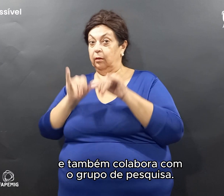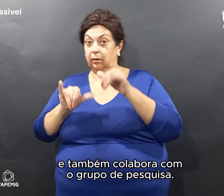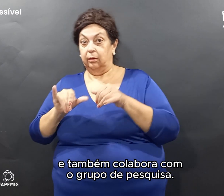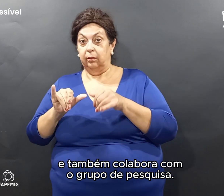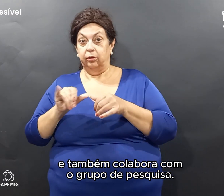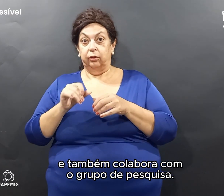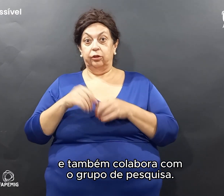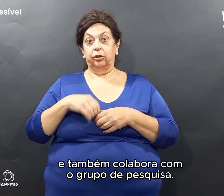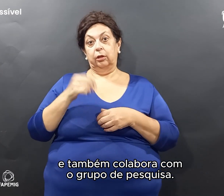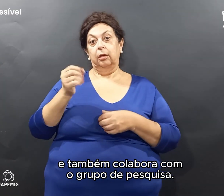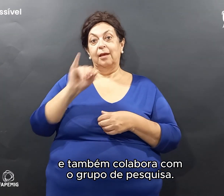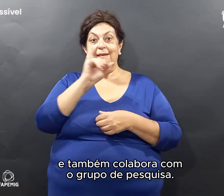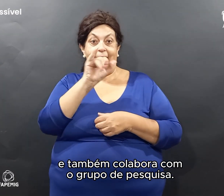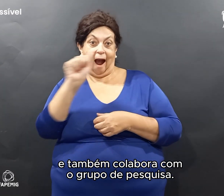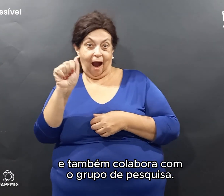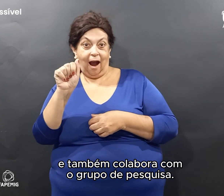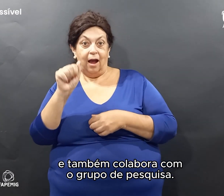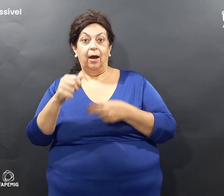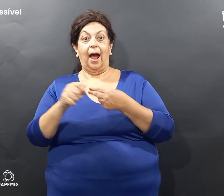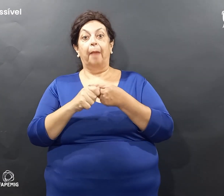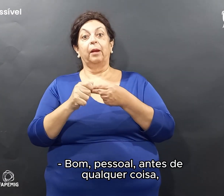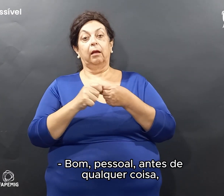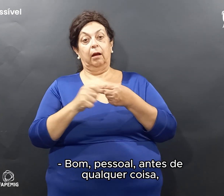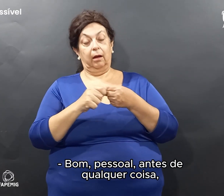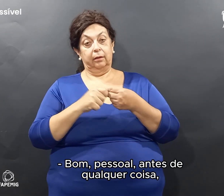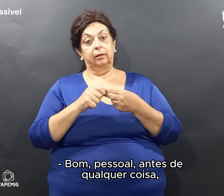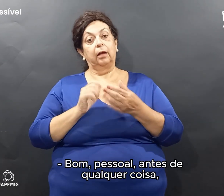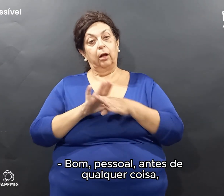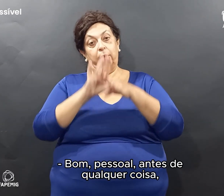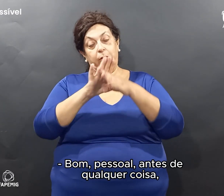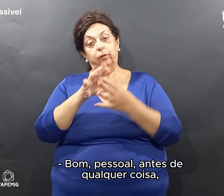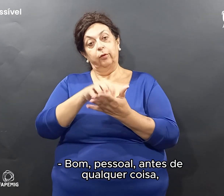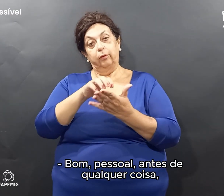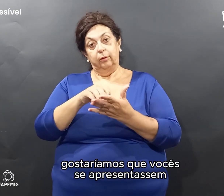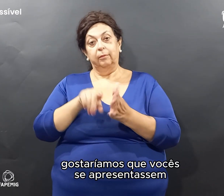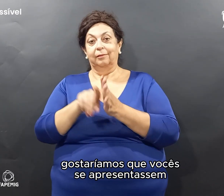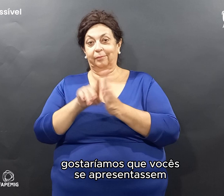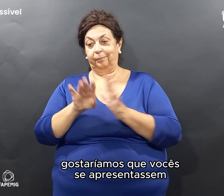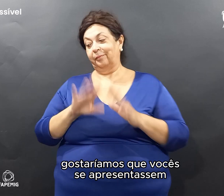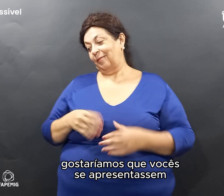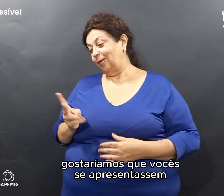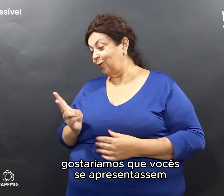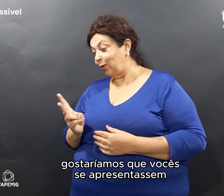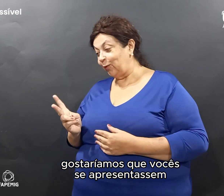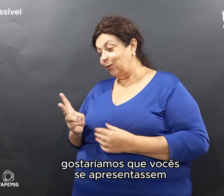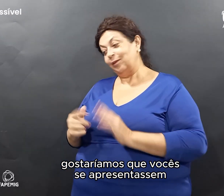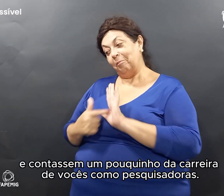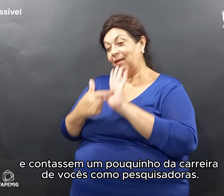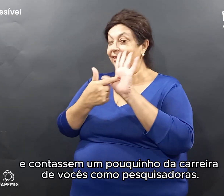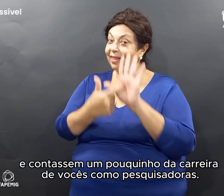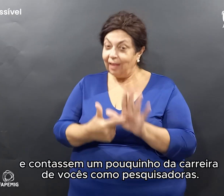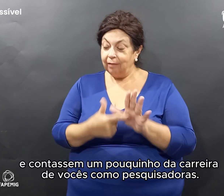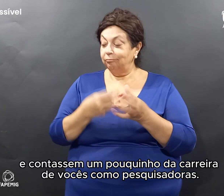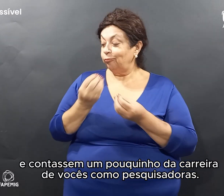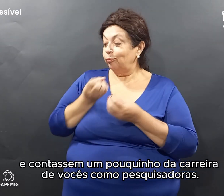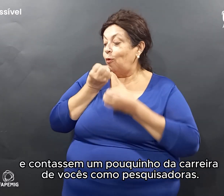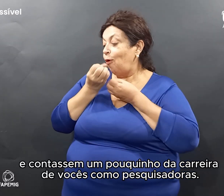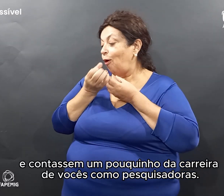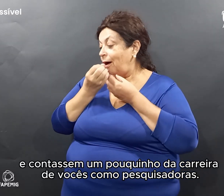também colabora com o grupo de pesquisa. Bom, pessoal, antes de qualquer coisa, gostaríamos que vocês se apresentassem e contassem um pouquinho da carreira de vocês